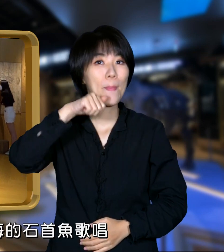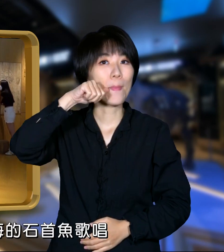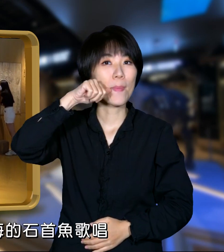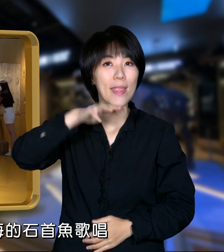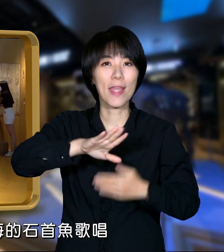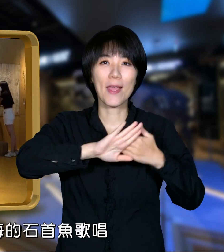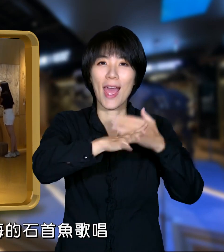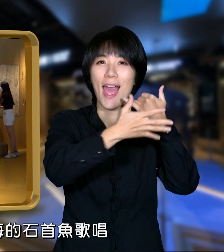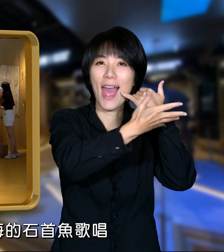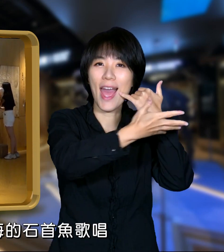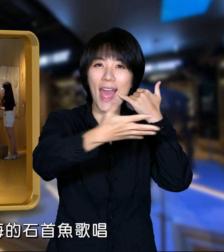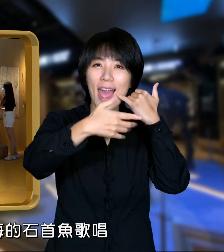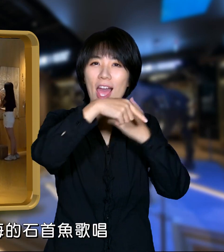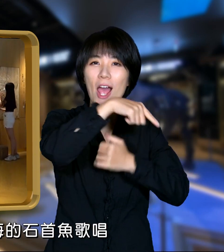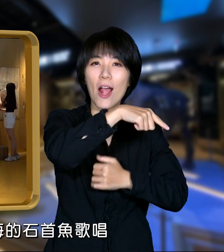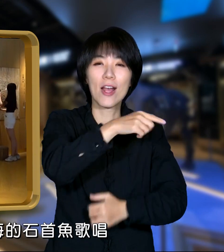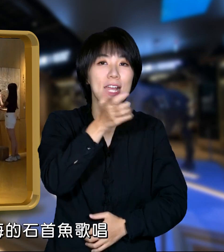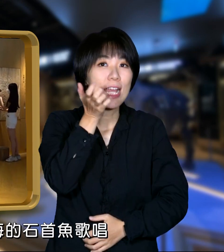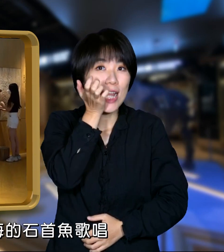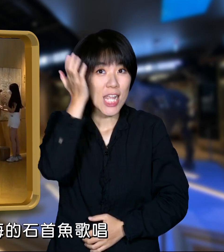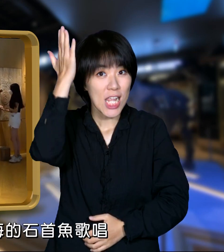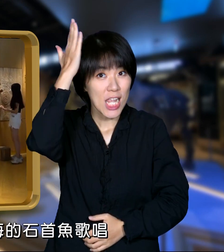从苗栗外海的十首渔歌唱，